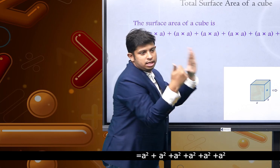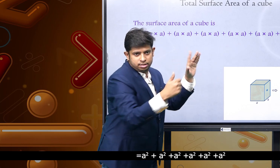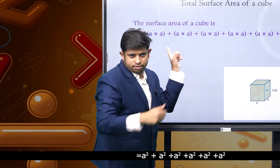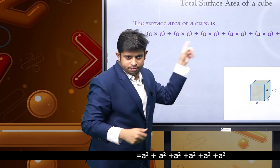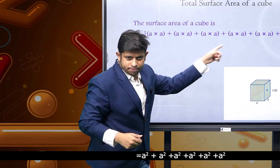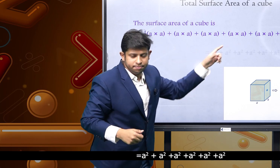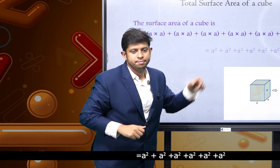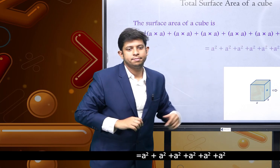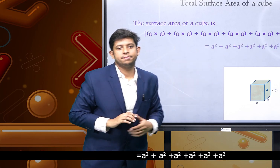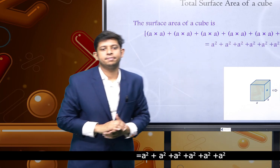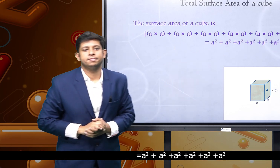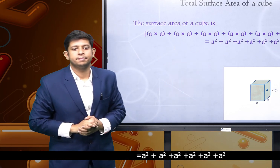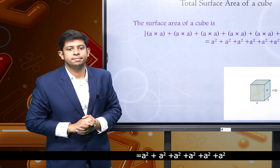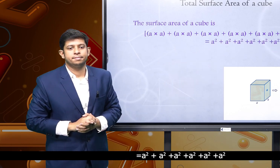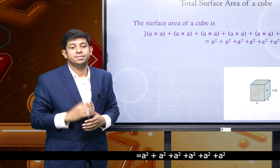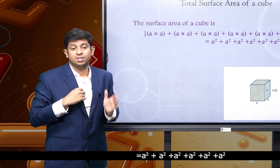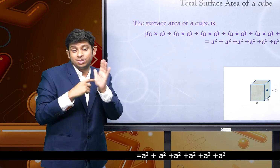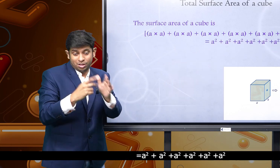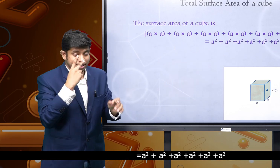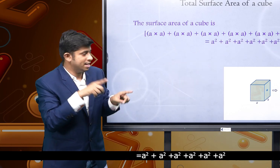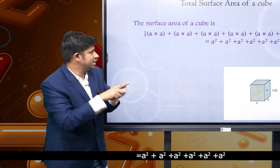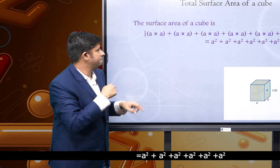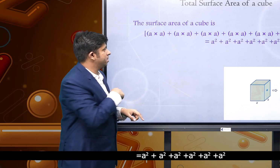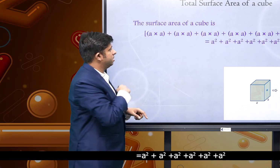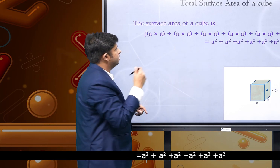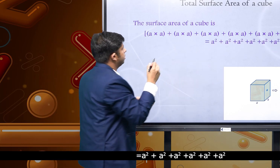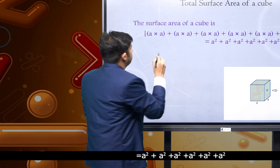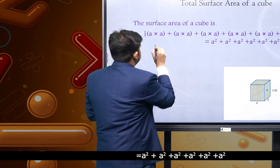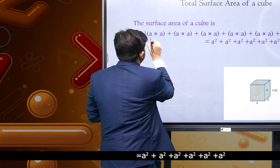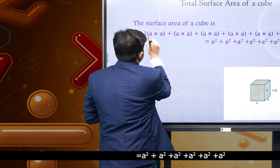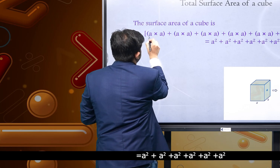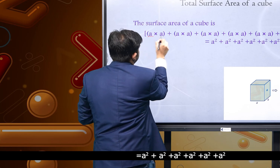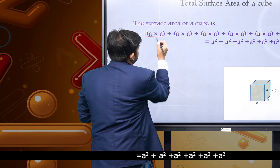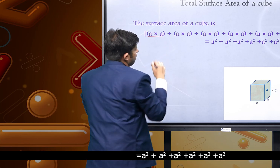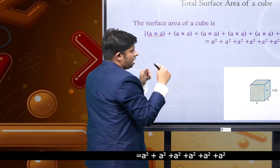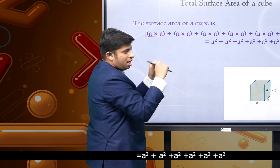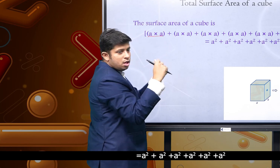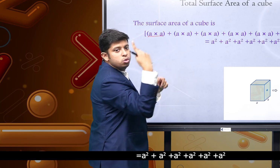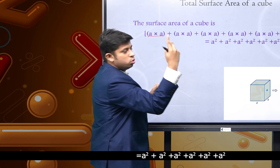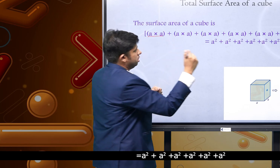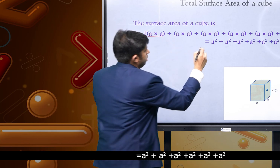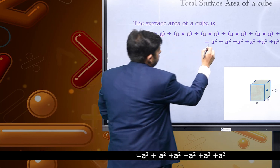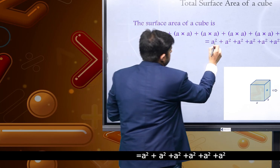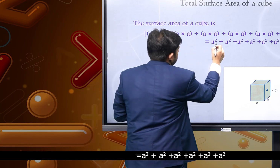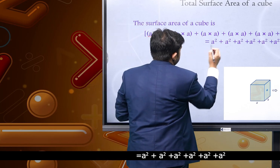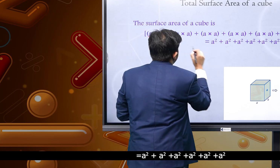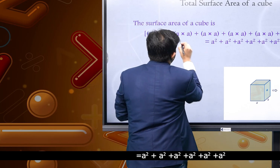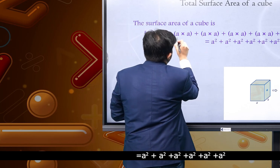बरोबर A चा वर्ग अधिक A चा वर्ग अधिक A चा वर्ग अधिक A चा वर्ग अधिक A चा वर्ग अधिक A चा वर्ग.